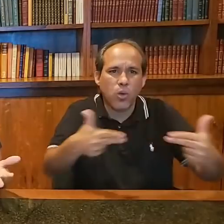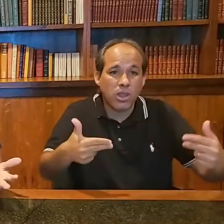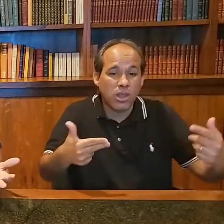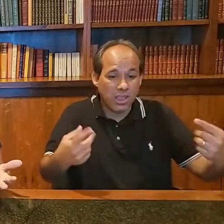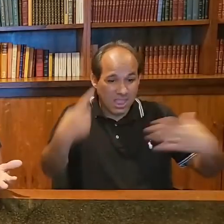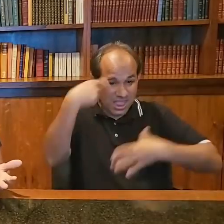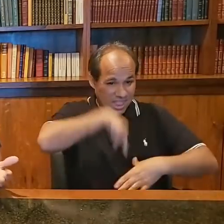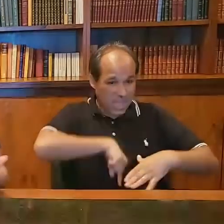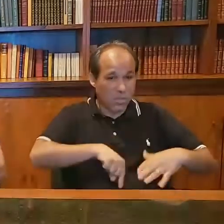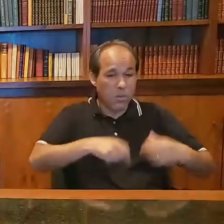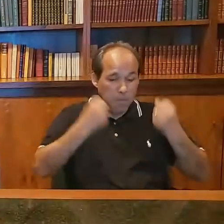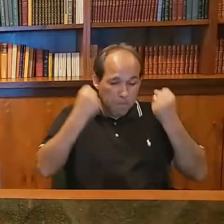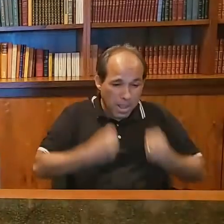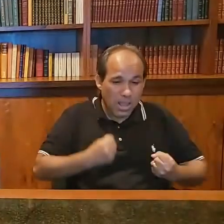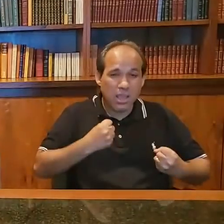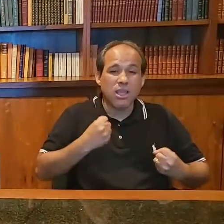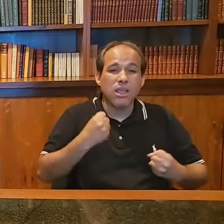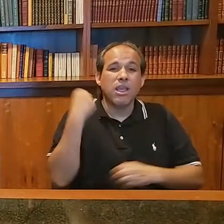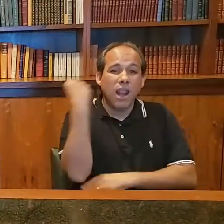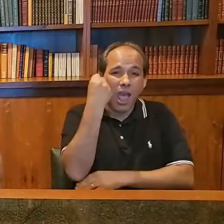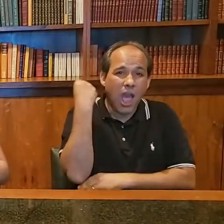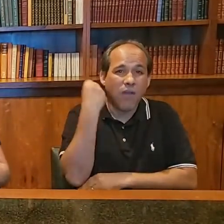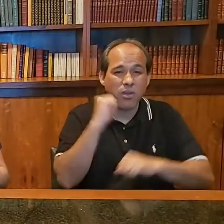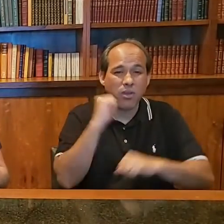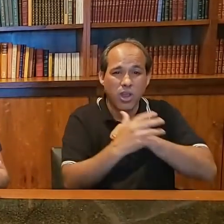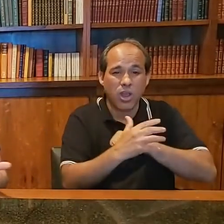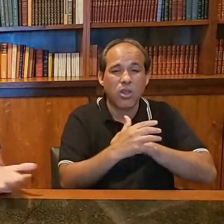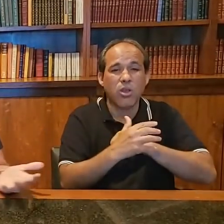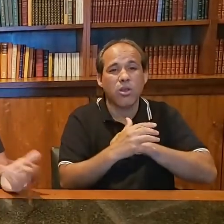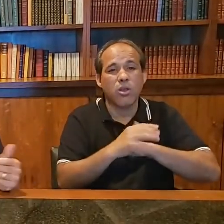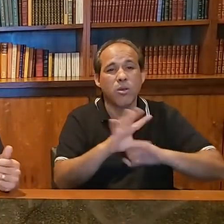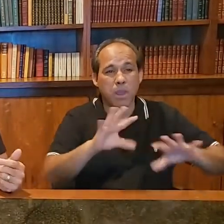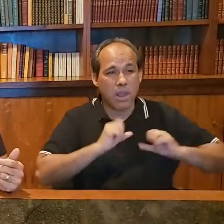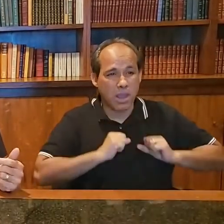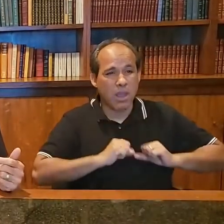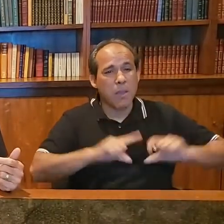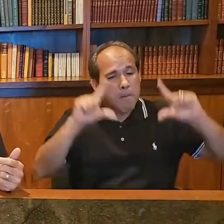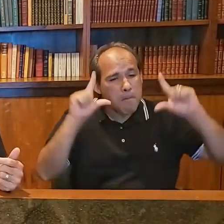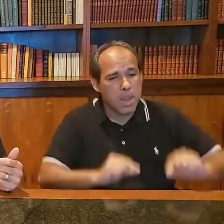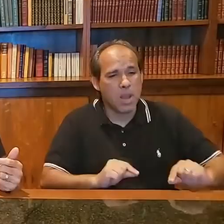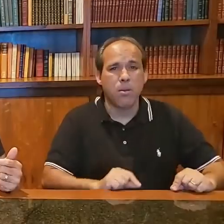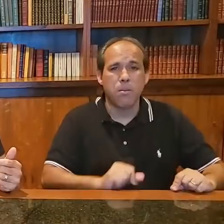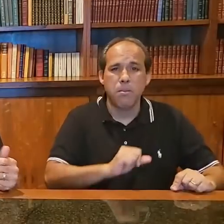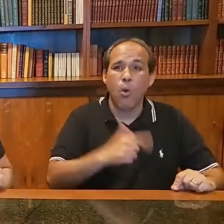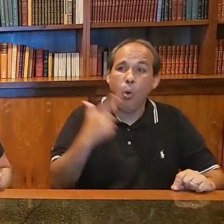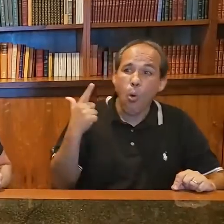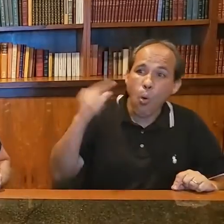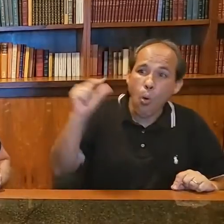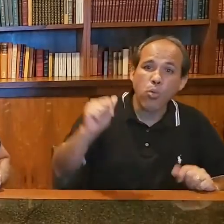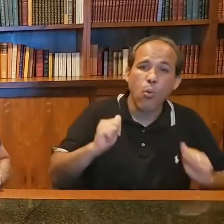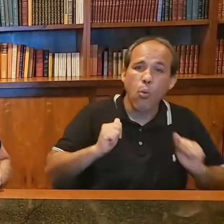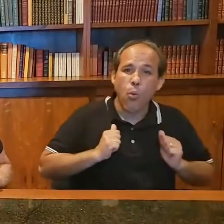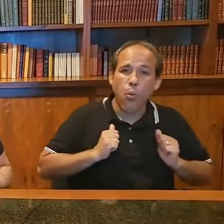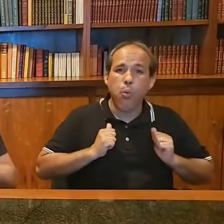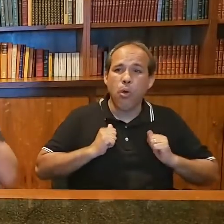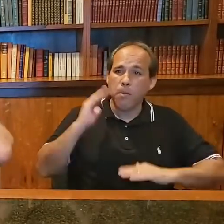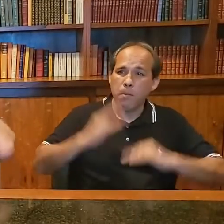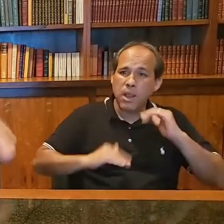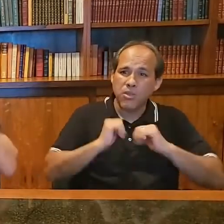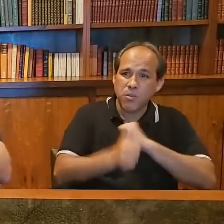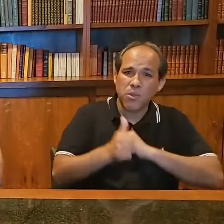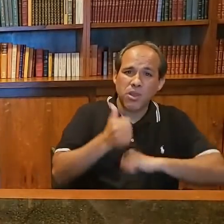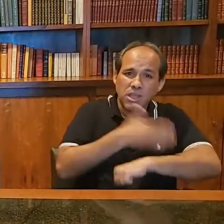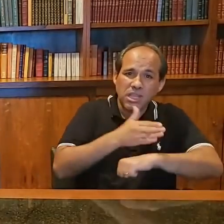são bem menores do que uma pessoa, por exemplo, que é sedentária. Mas tudo bem. E a Copa América,